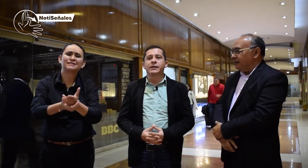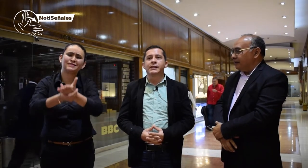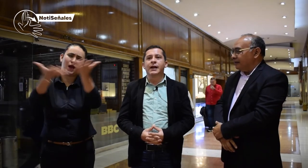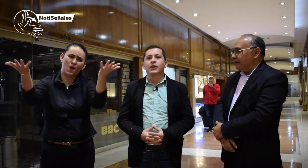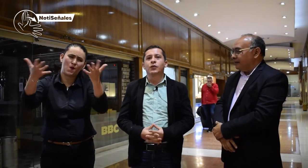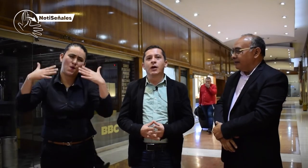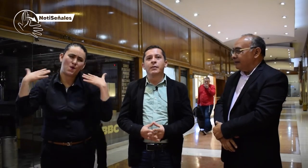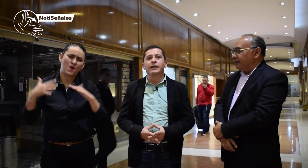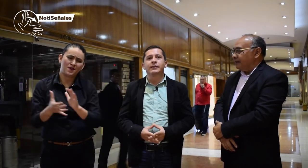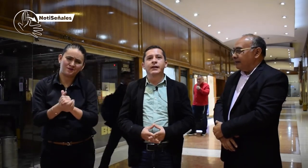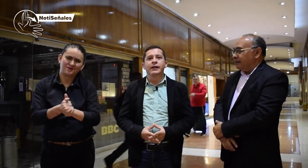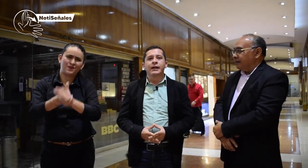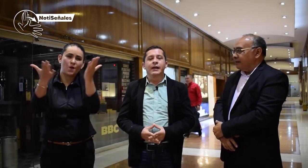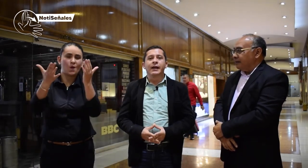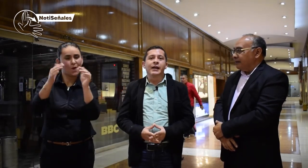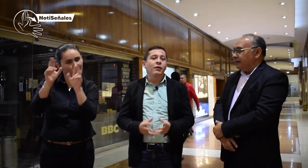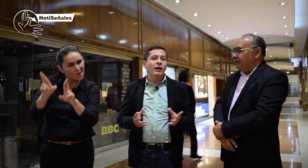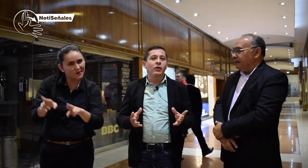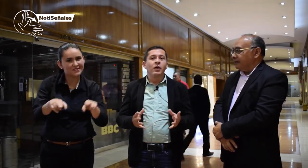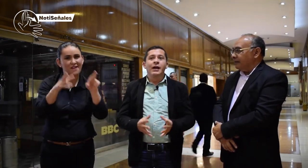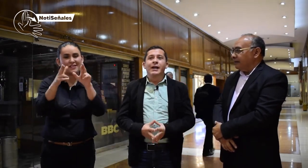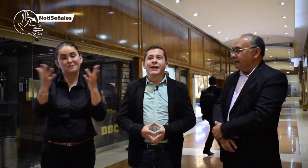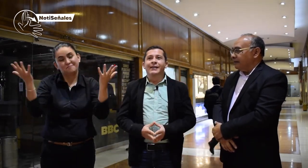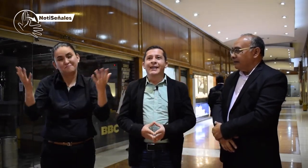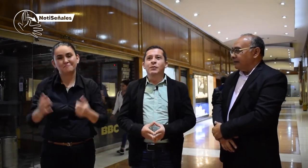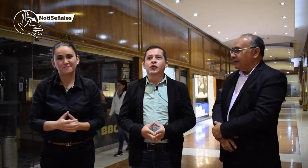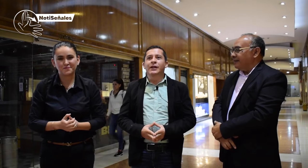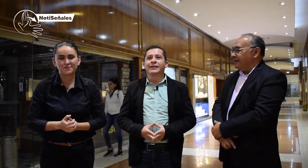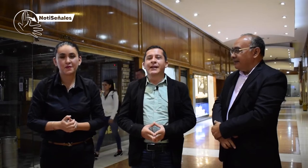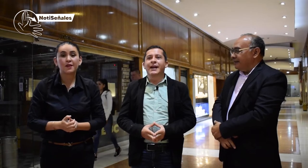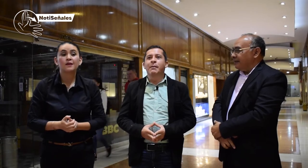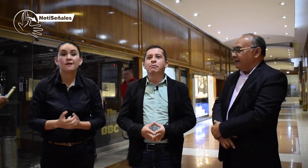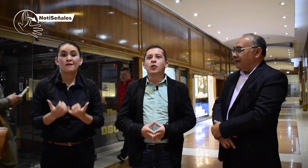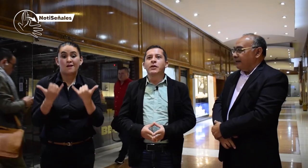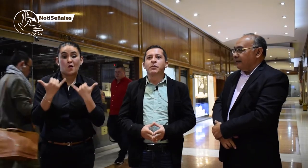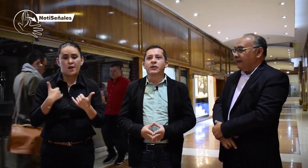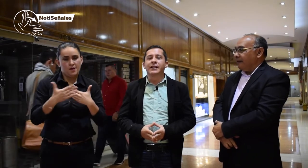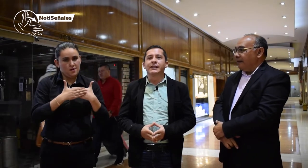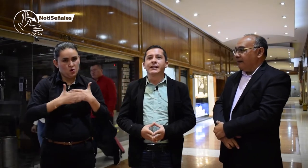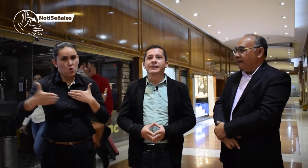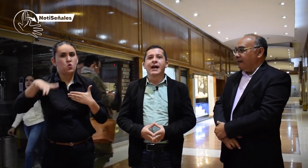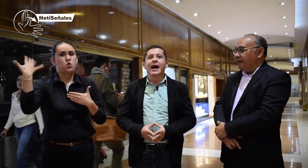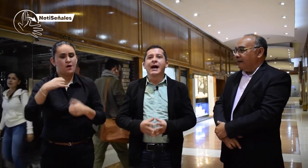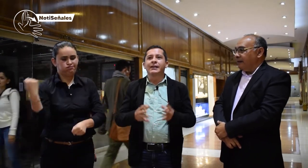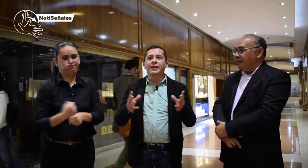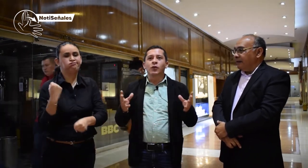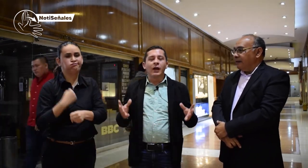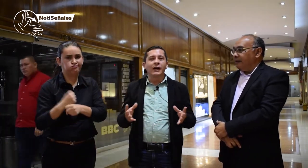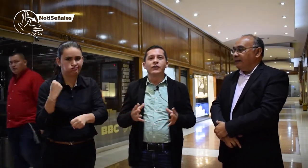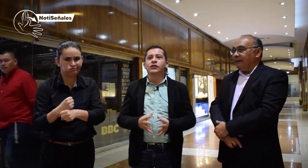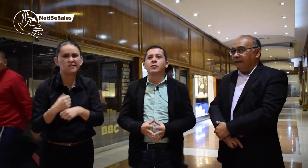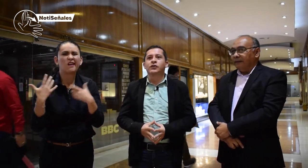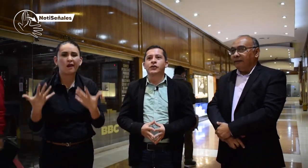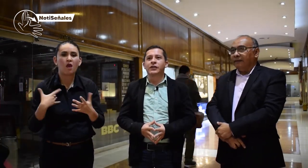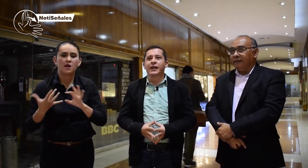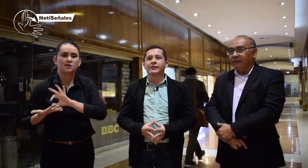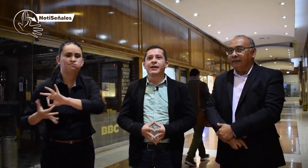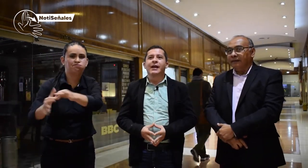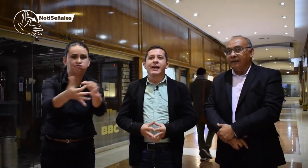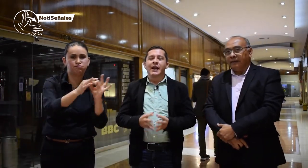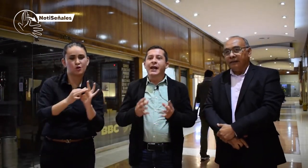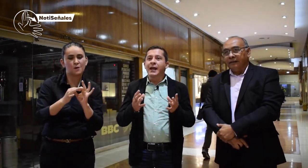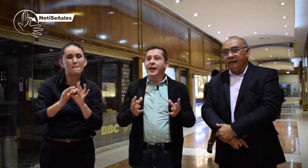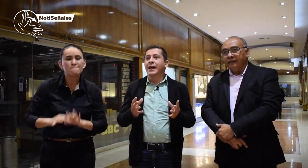muy especial nuevamente y bueno, tenemos una tarea muy importante que es articularnos como